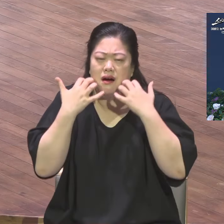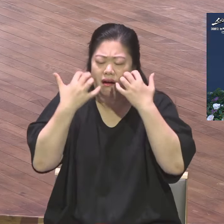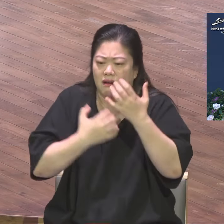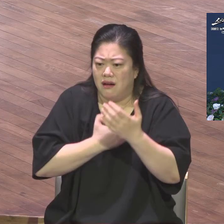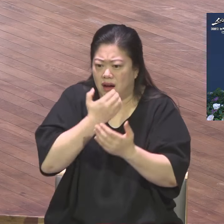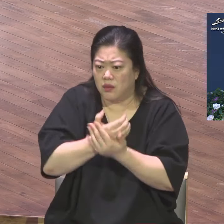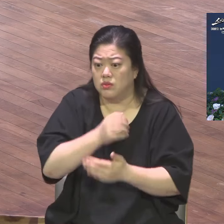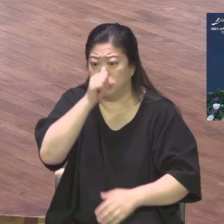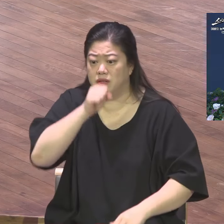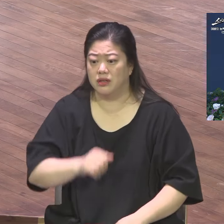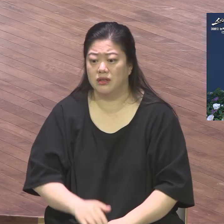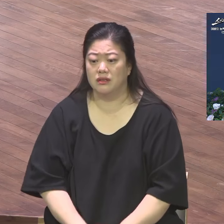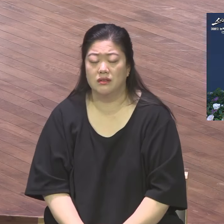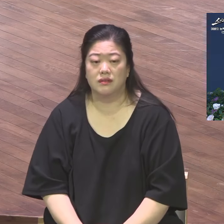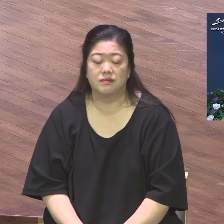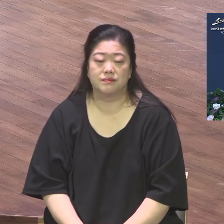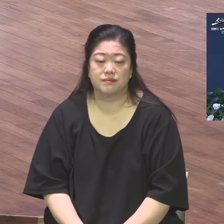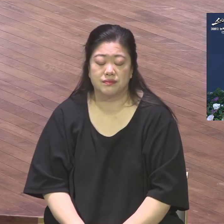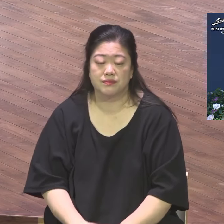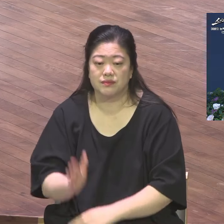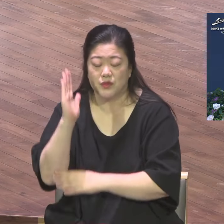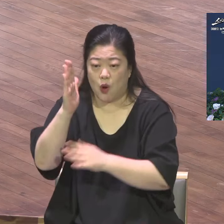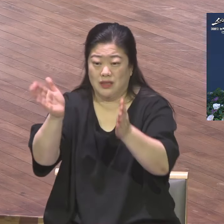사람은요 성공하게 돼 있어요.